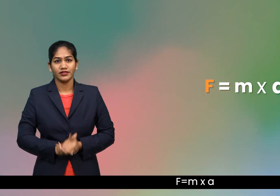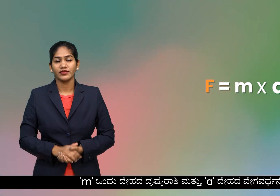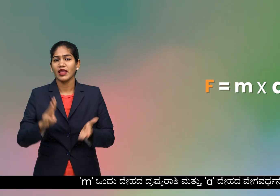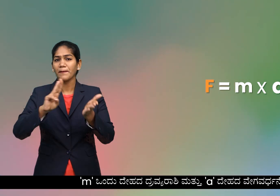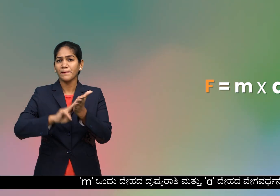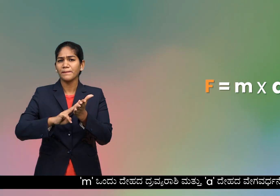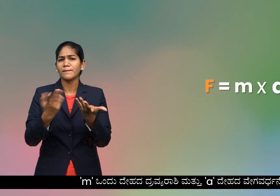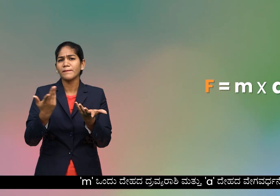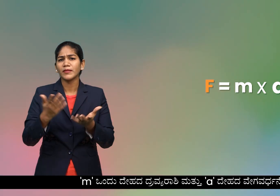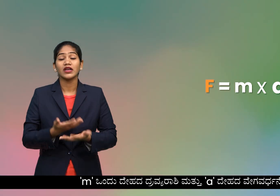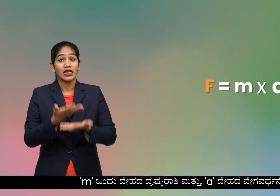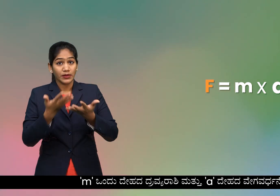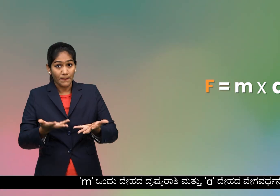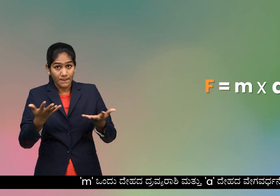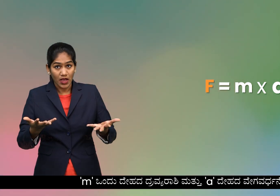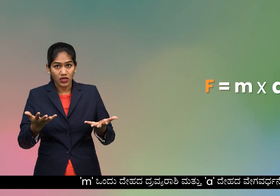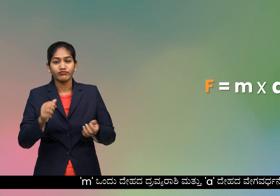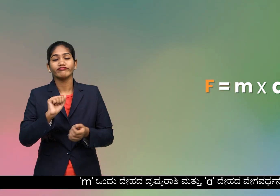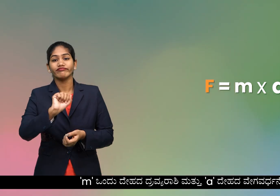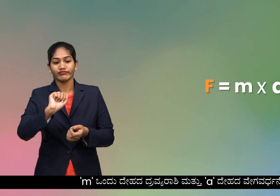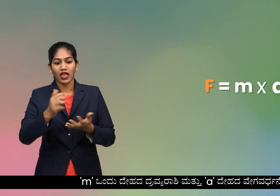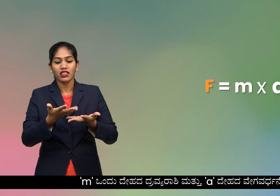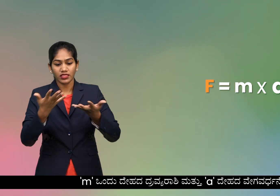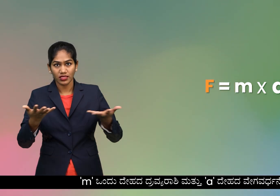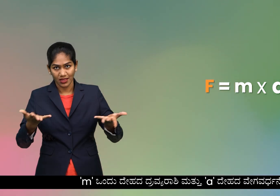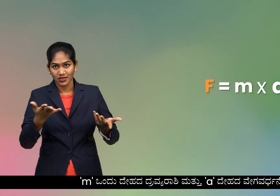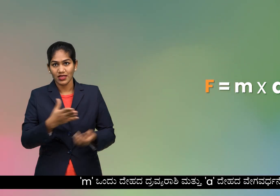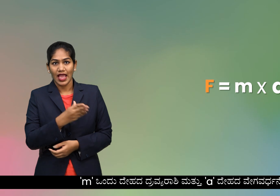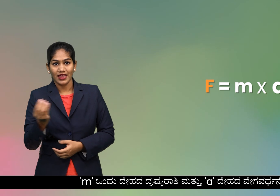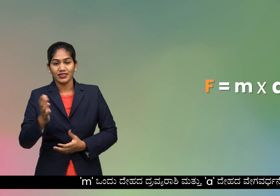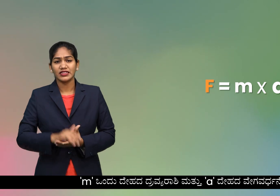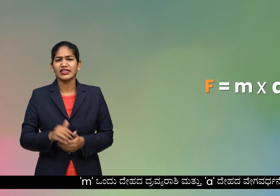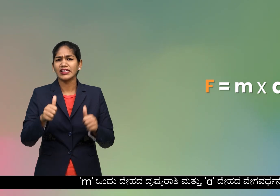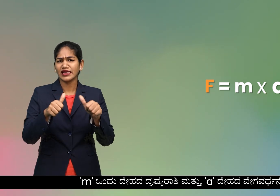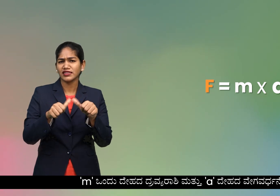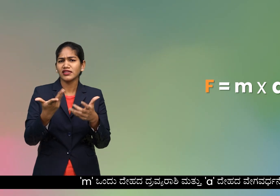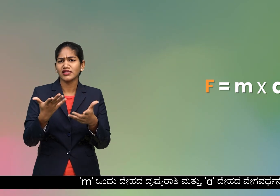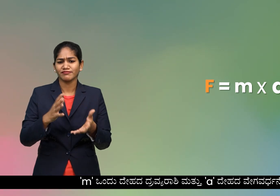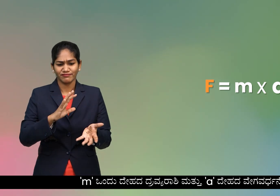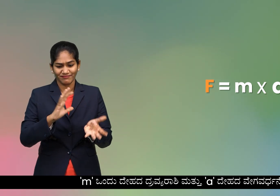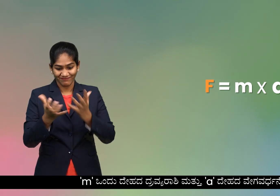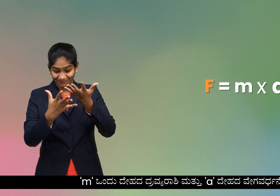m ಒಂದು ದೇಹದ ದ್ರವ್ಯರಾಶಿ ಮತ್ತು a ದೇಹದ ವೇಗವರ್ಧನೆಯಾಗಿದೆ.